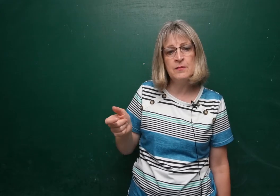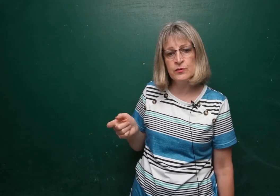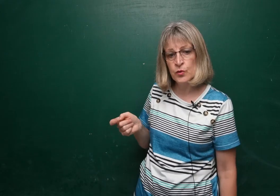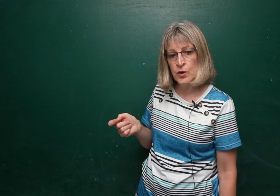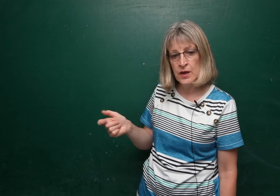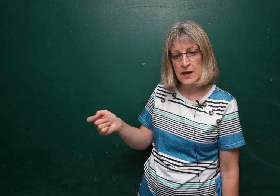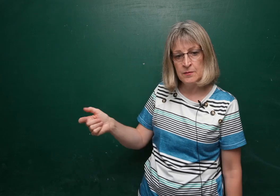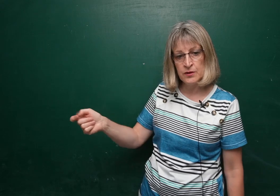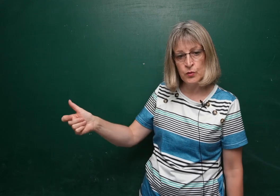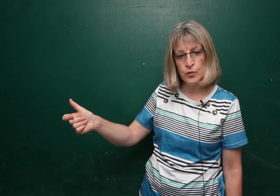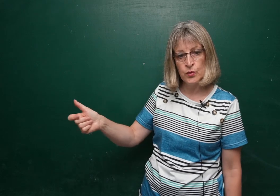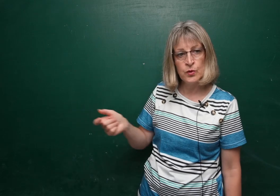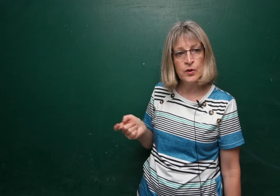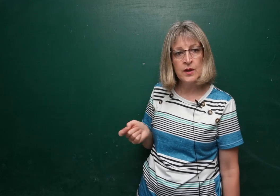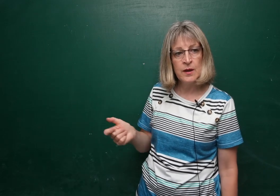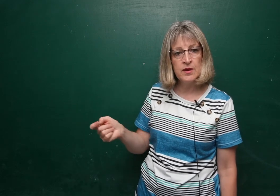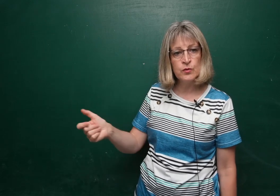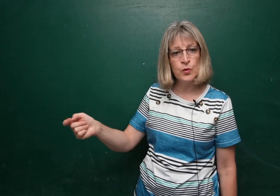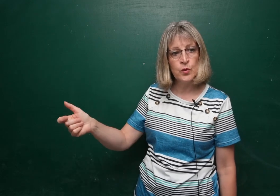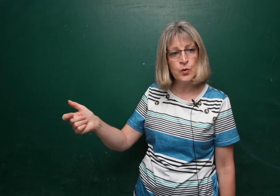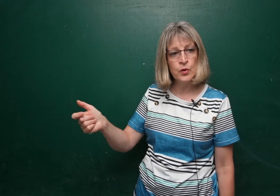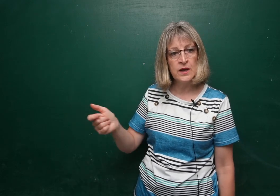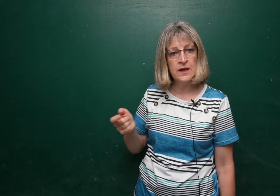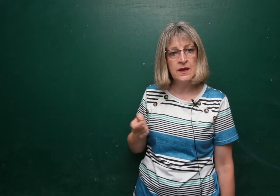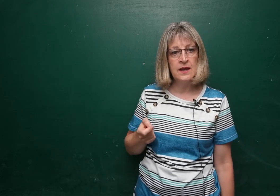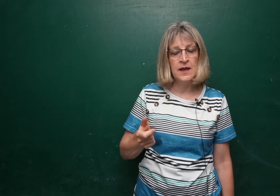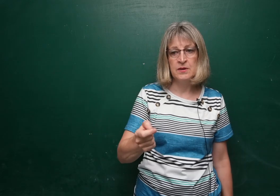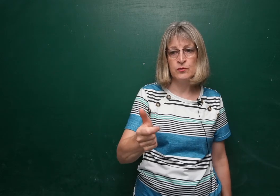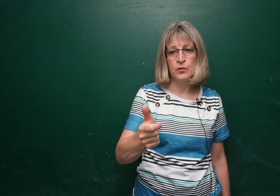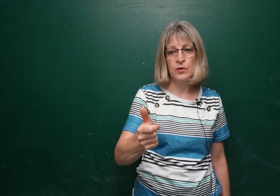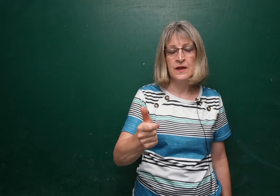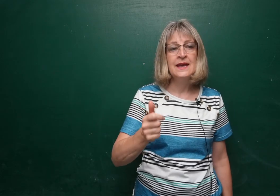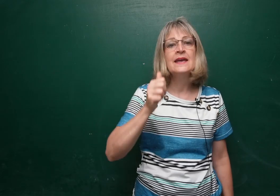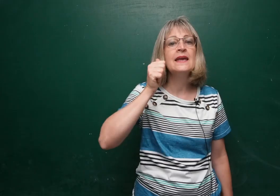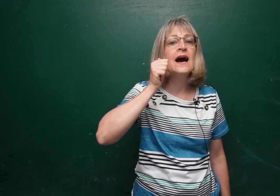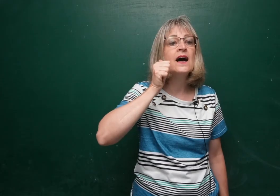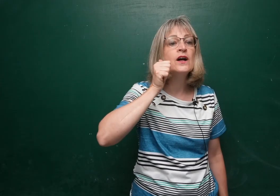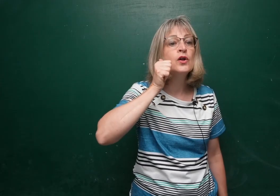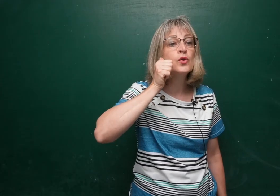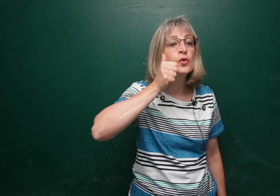bientôt. À bientôt. À bientôt. À bientôt. Et à